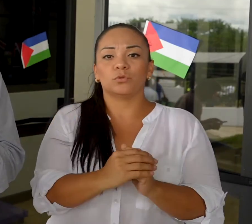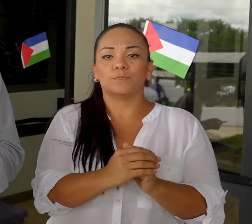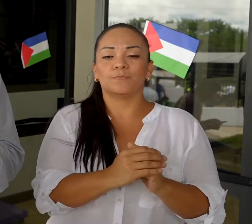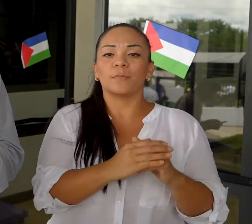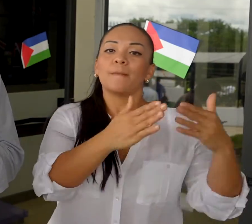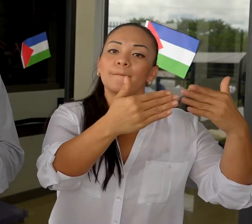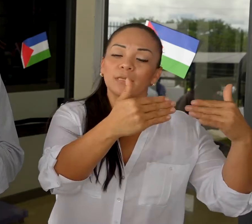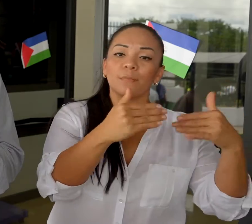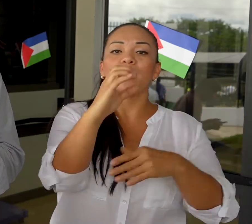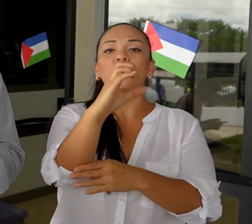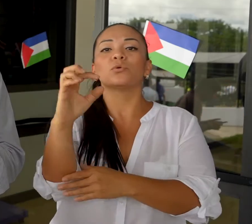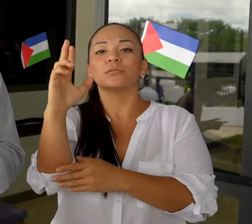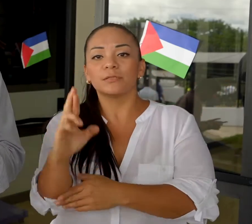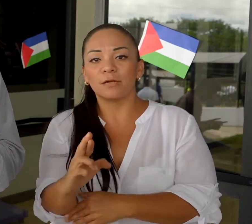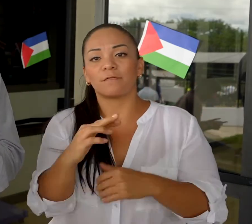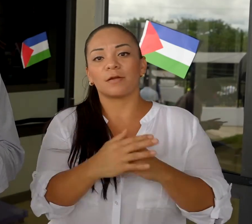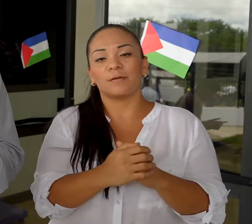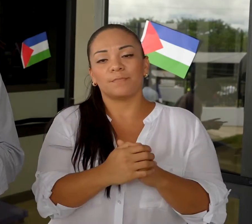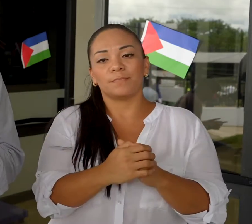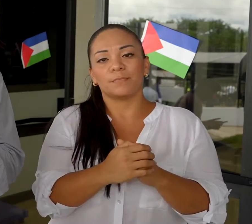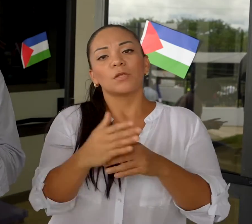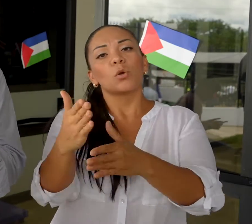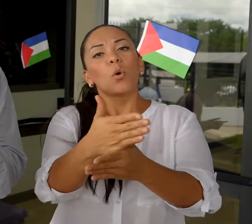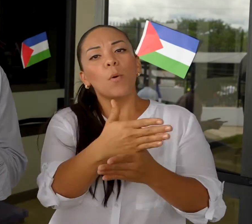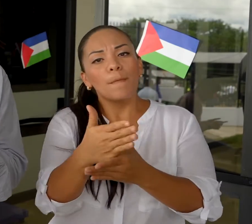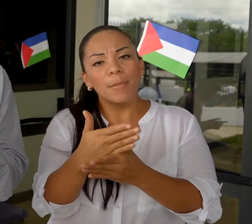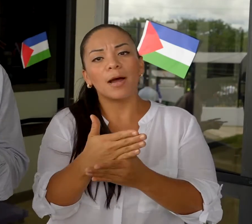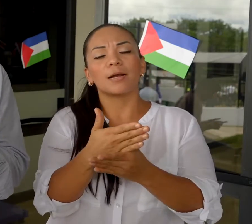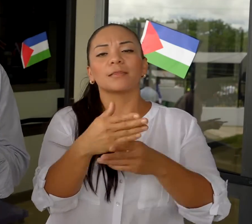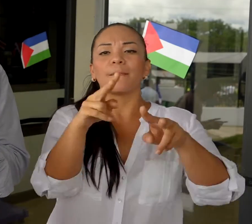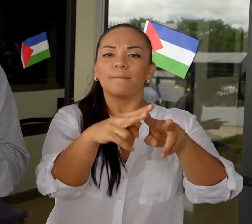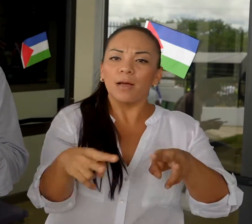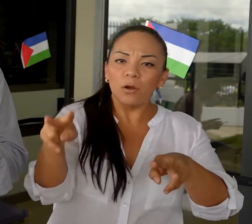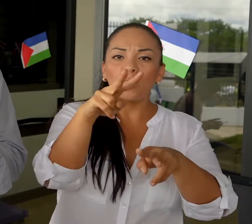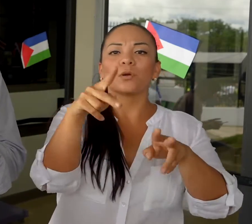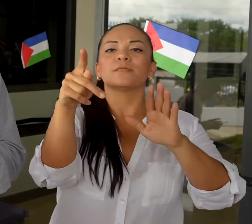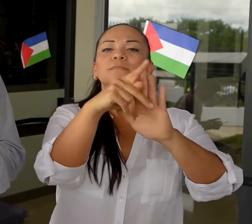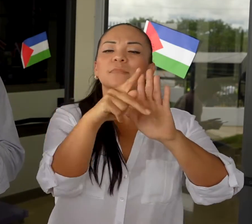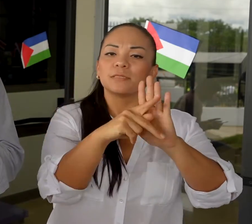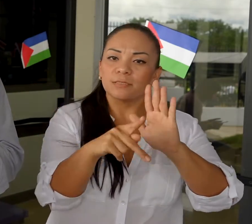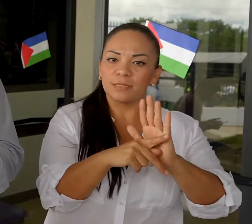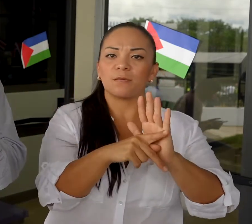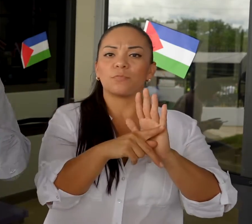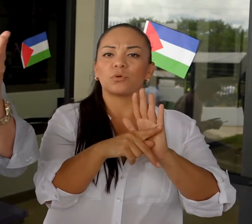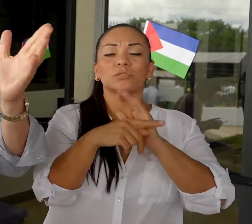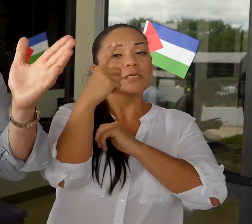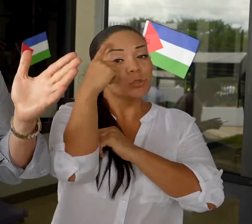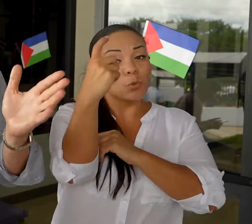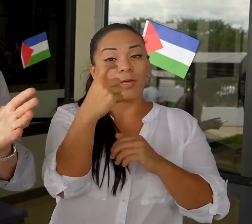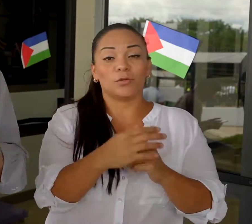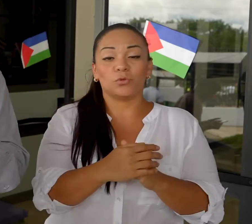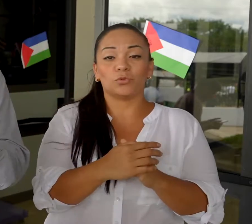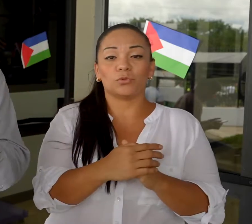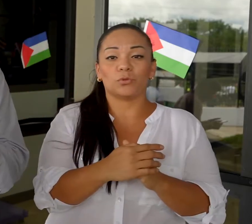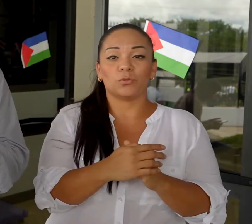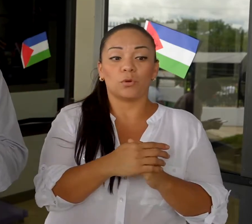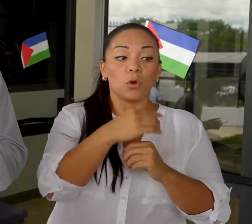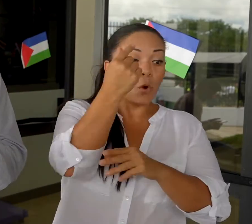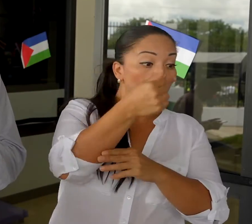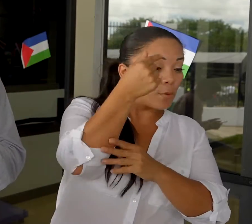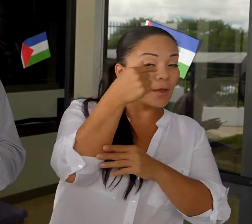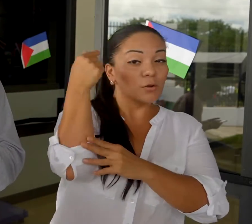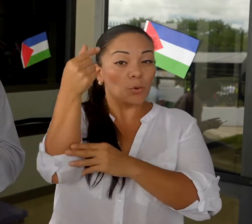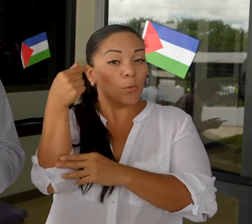panamá y costa rica comparten valores principios y anhelos nuestros gobiernos